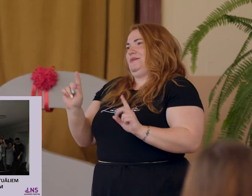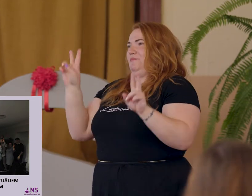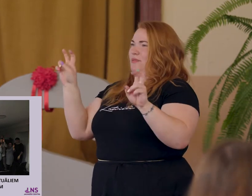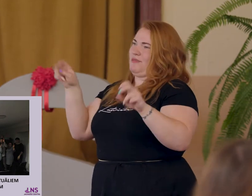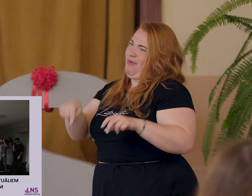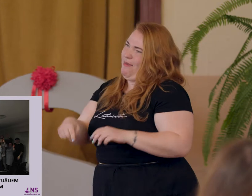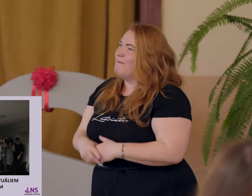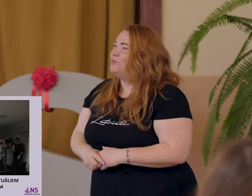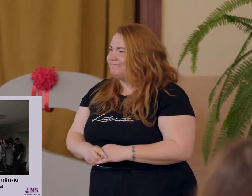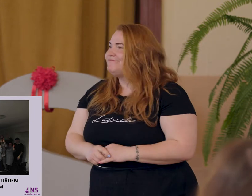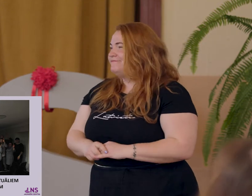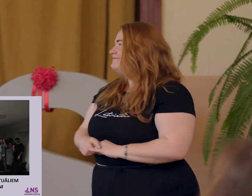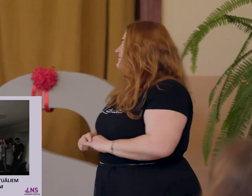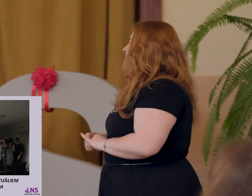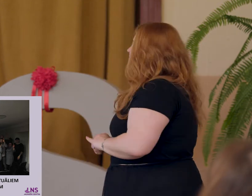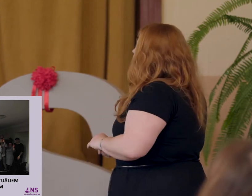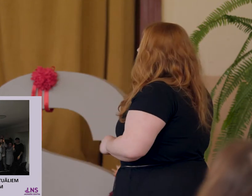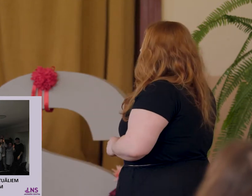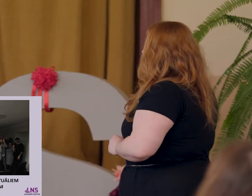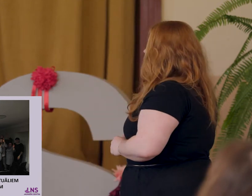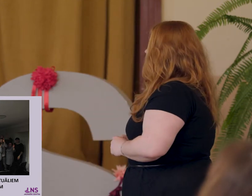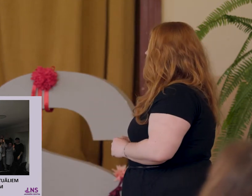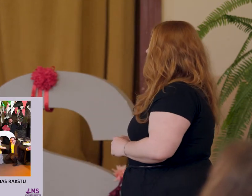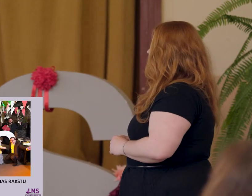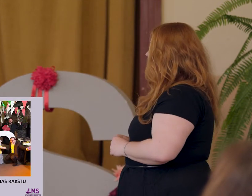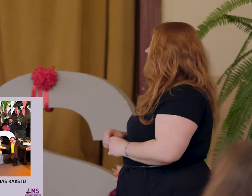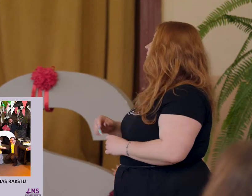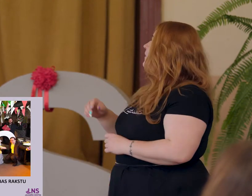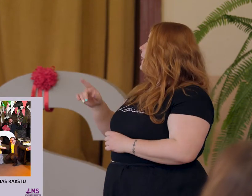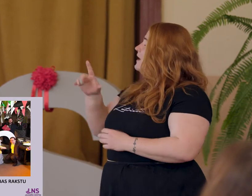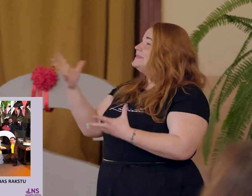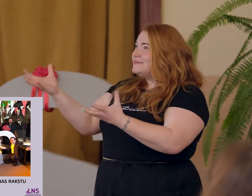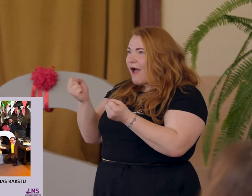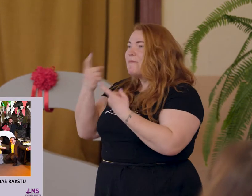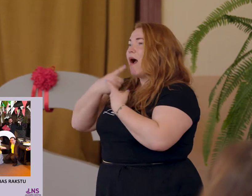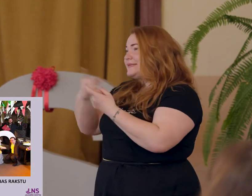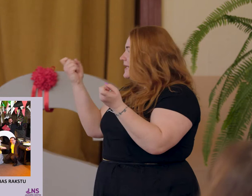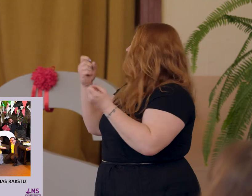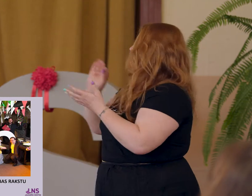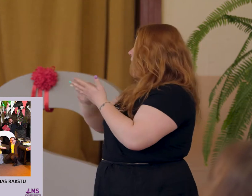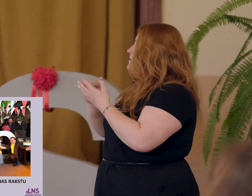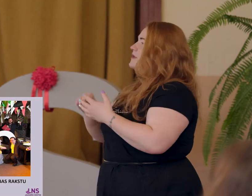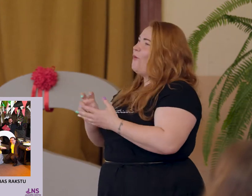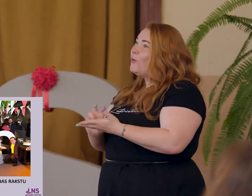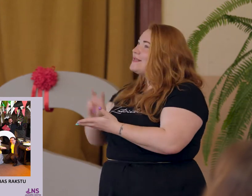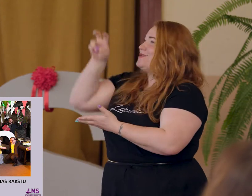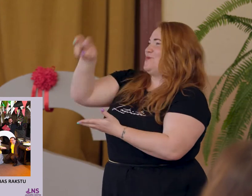katram jaunietim interesē tā aktuālā tēma. Un un arī, protams, saņēma atzinības